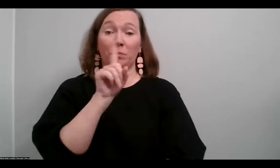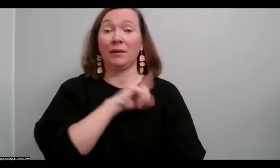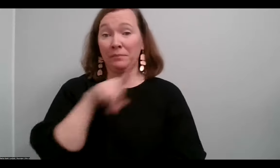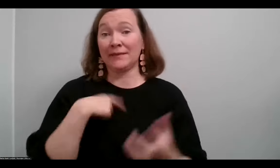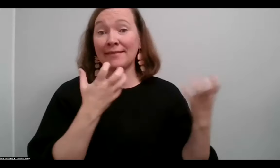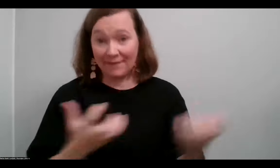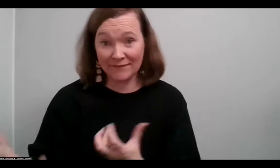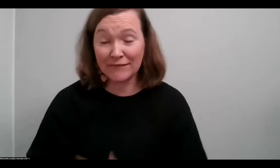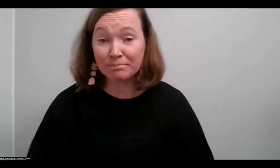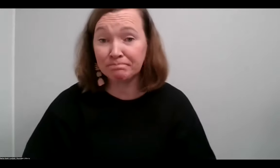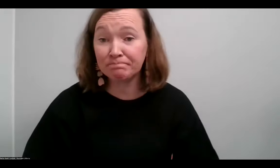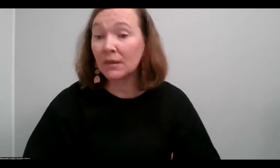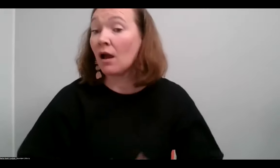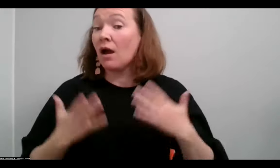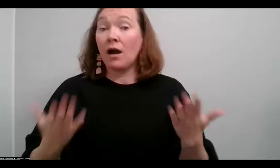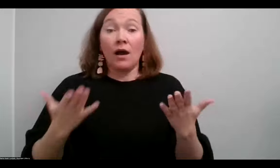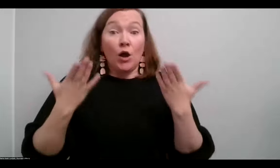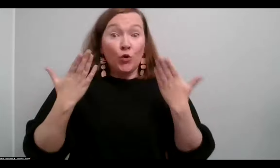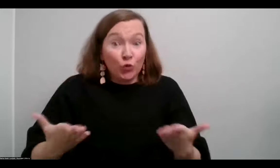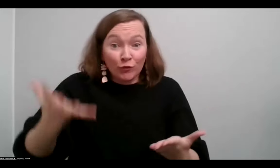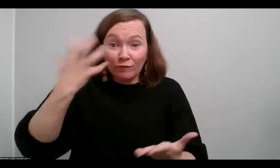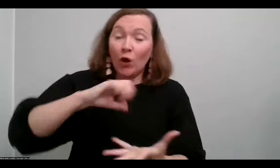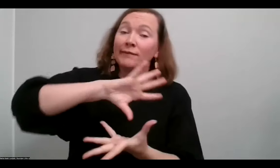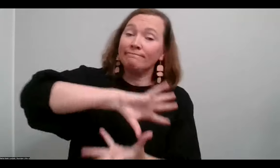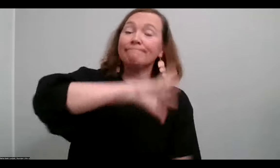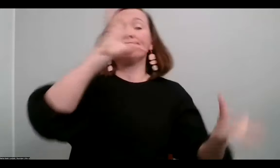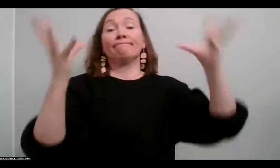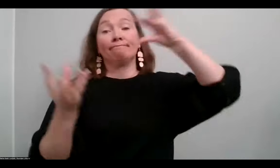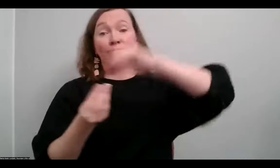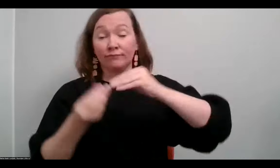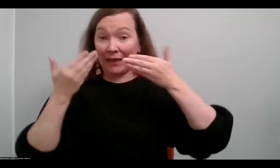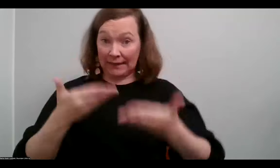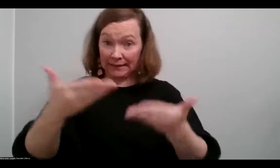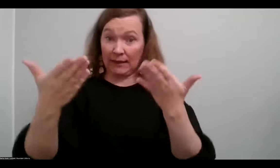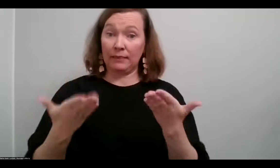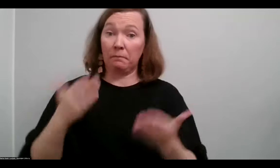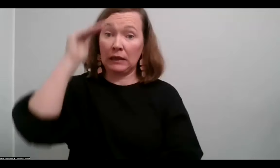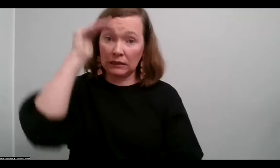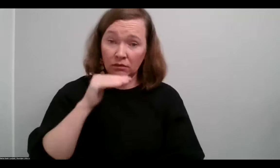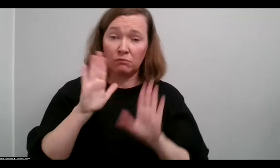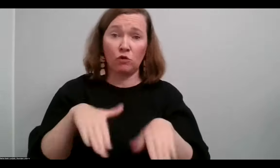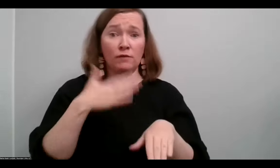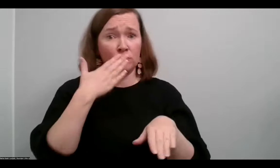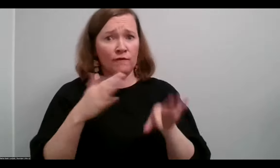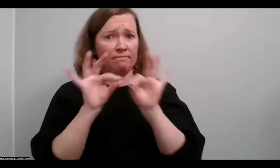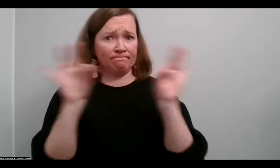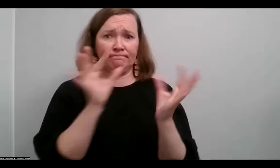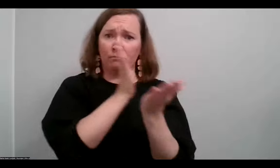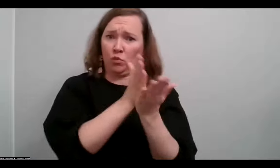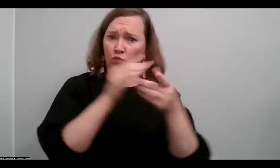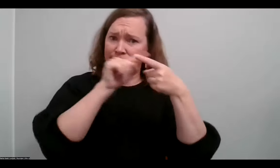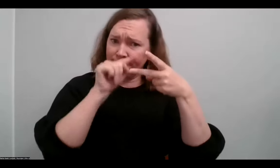meidän asiamme menee läpi ja saamme ne palvelut, joita tarvitsemme. Nyt voimme pikkuhiljaa päättää